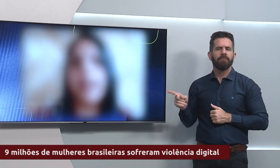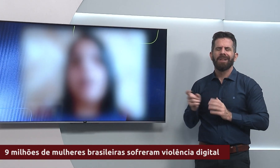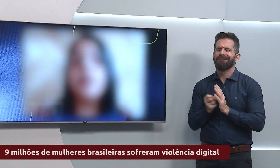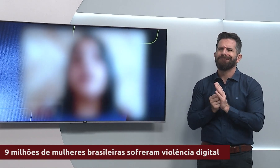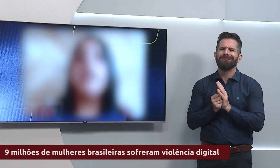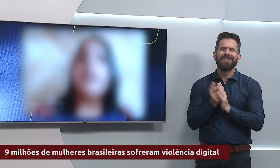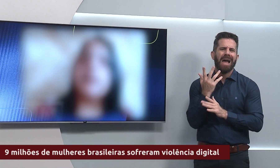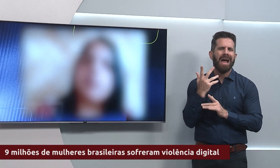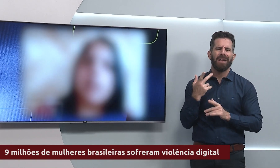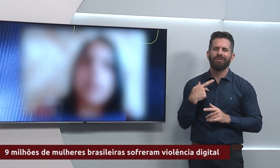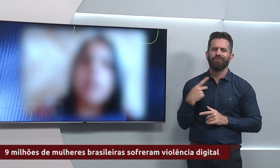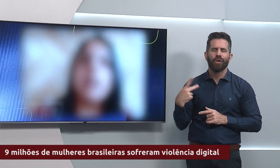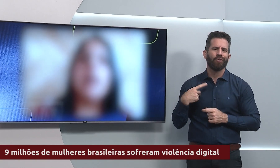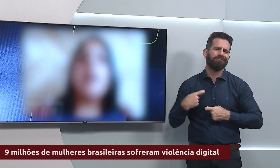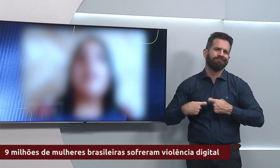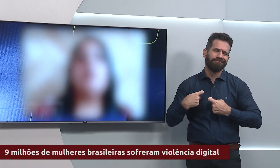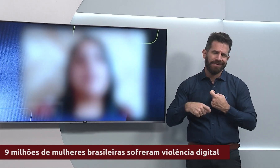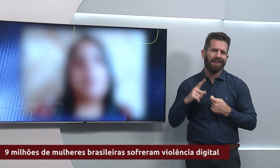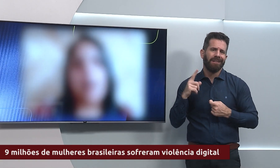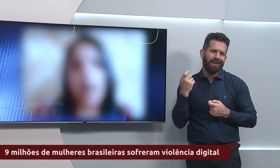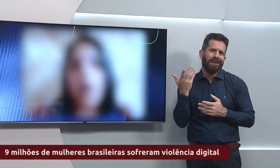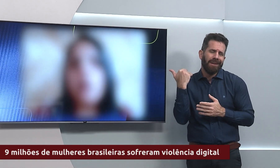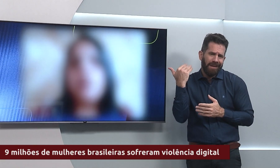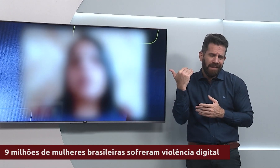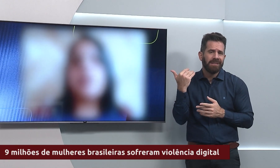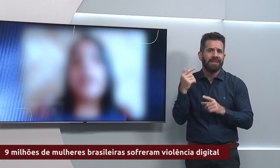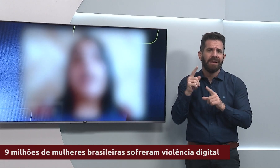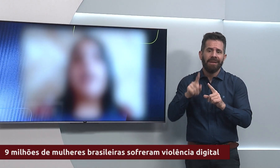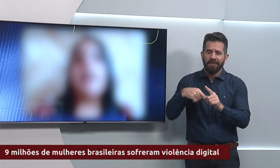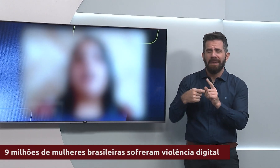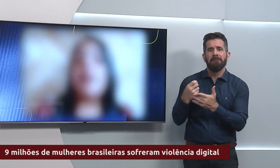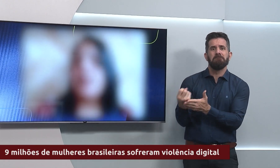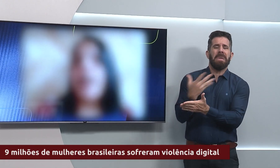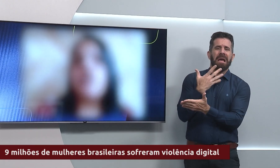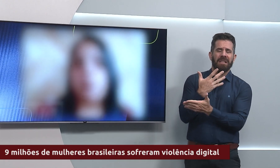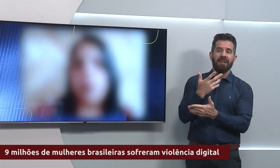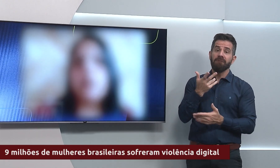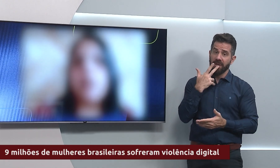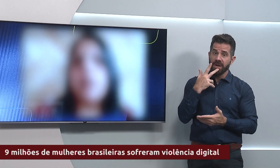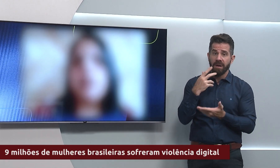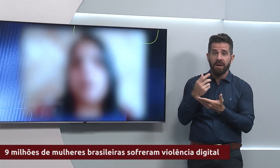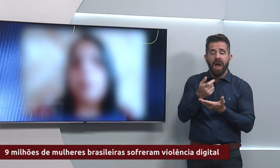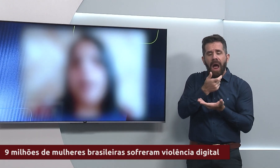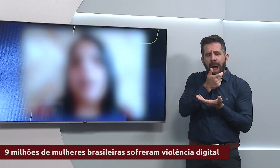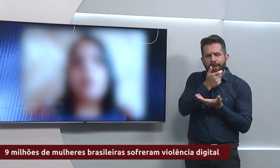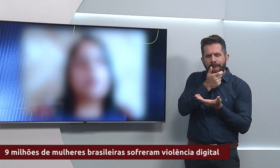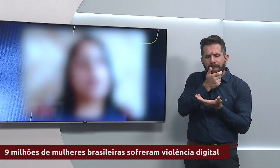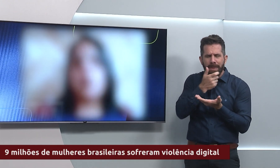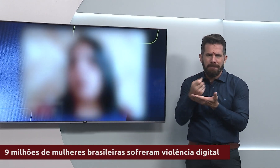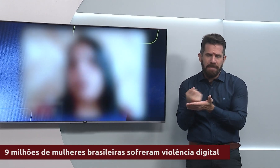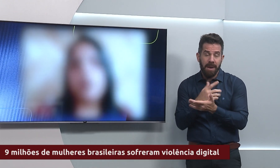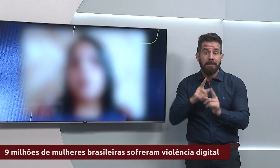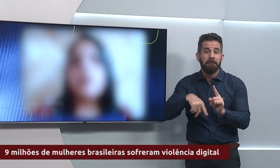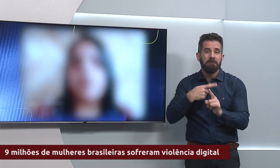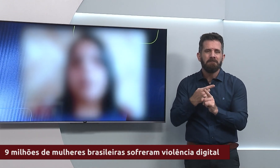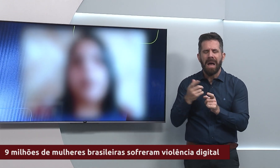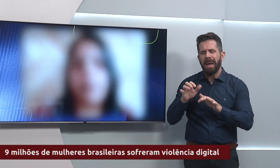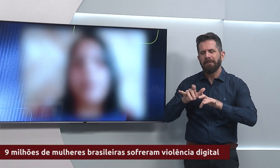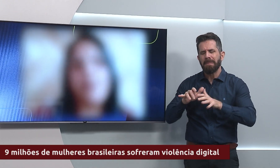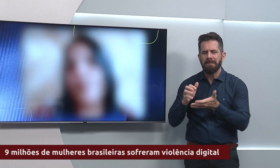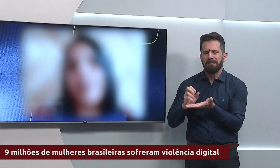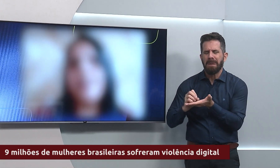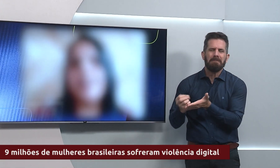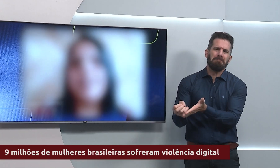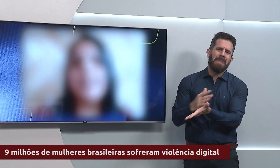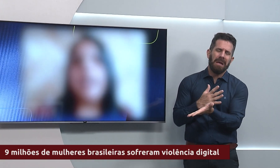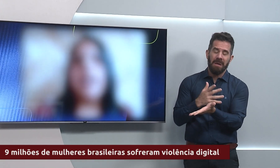vídeos pornográficos. Em seguida, ele mandava áudios, né, e mensagens por escrita também, né, com conteúdos também